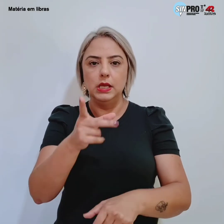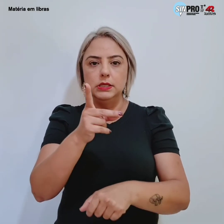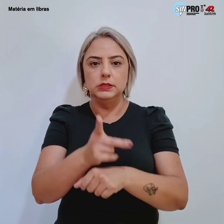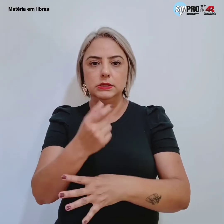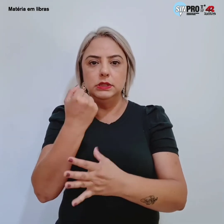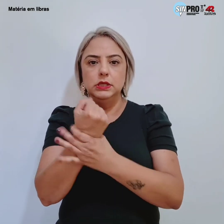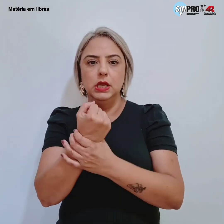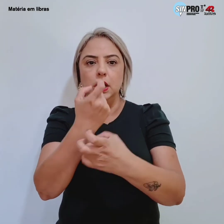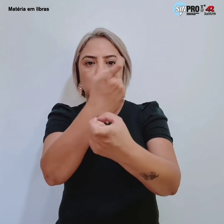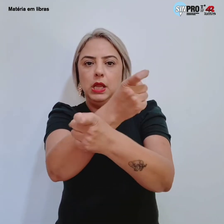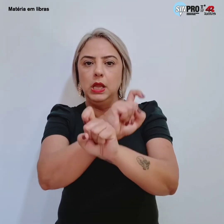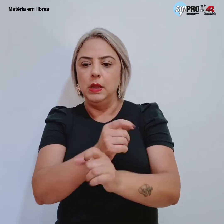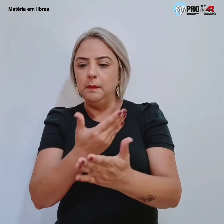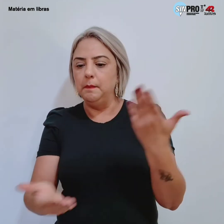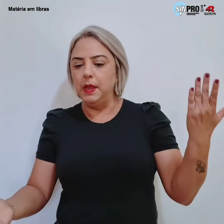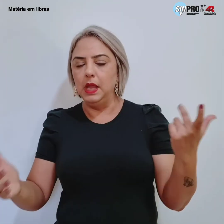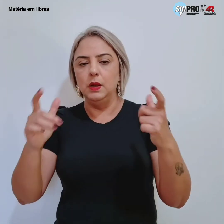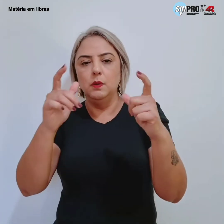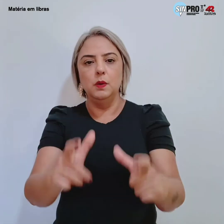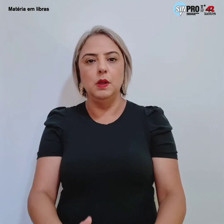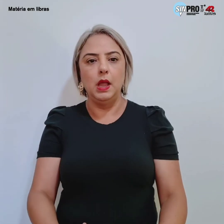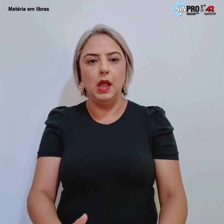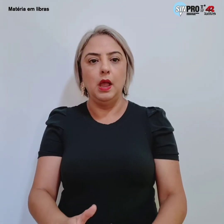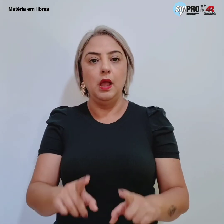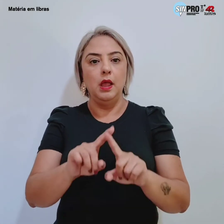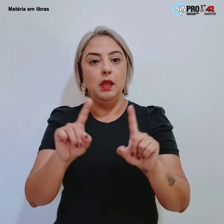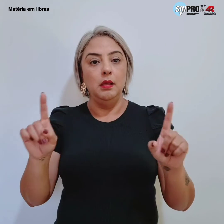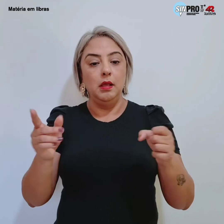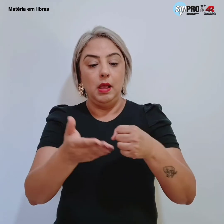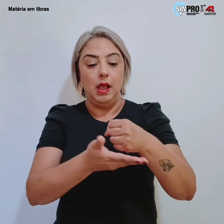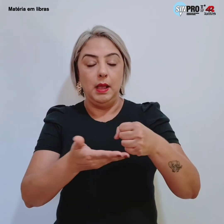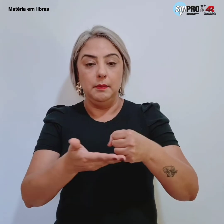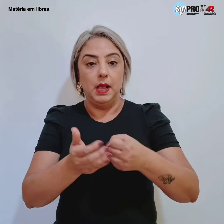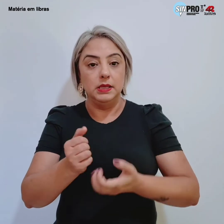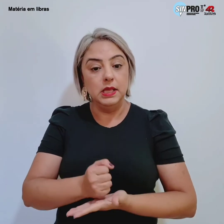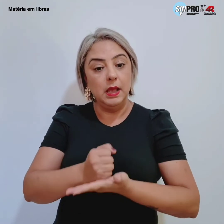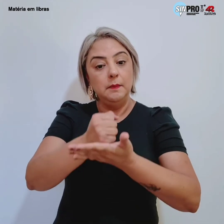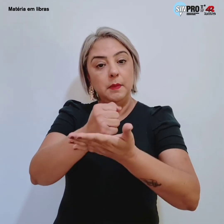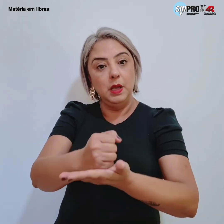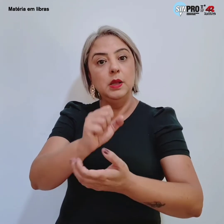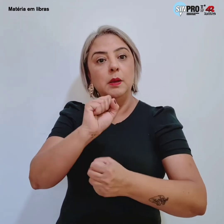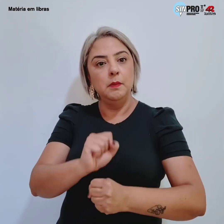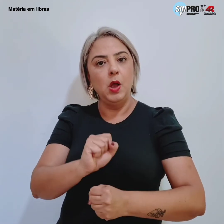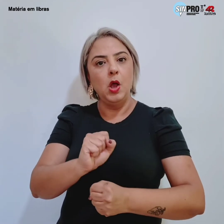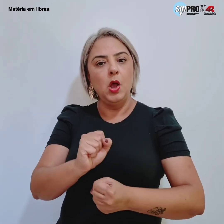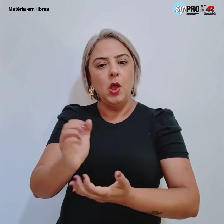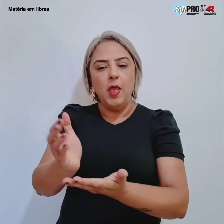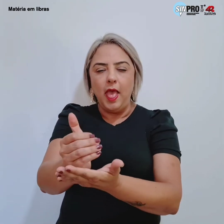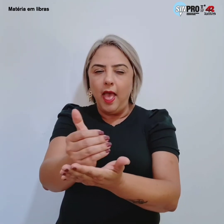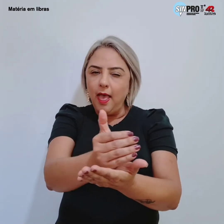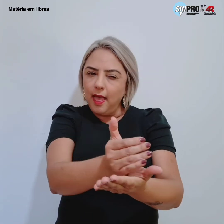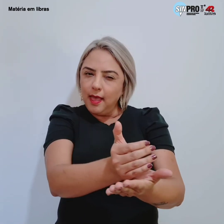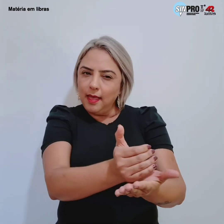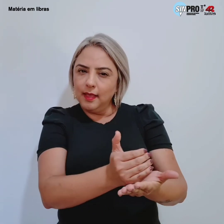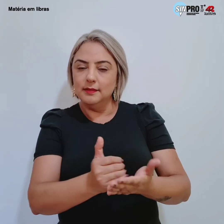demarcadas, quilombolas percam seus territórios, mas sua base apoiadora possa acumular grandes